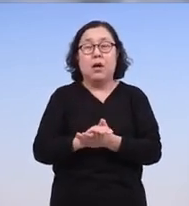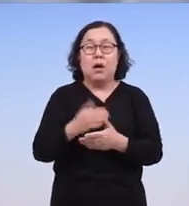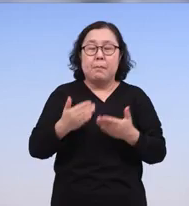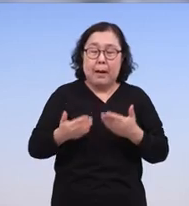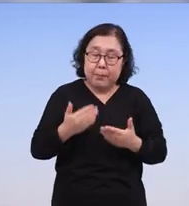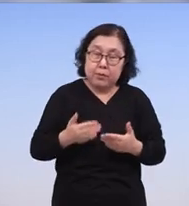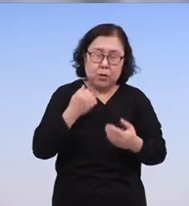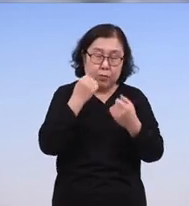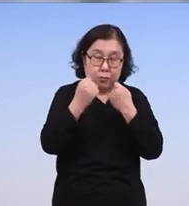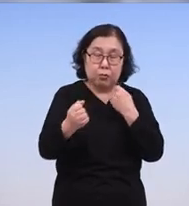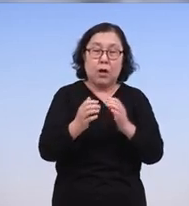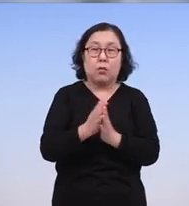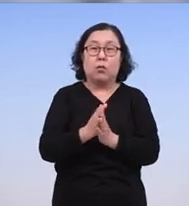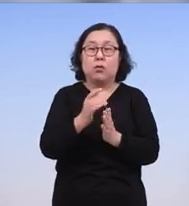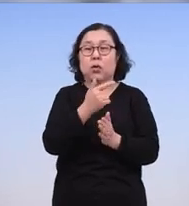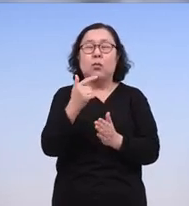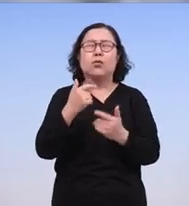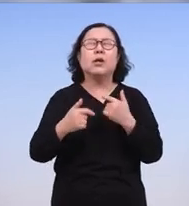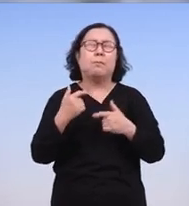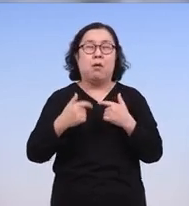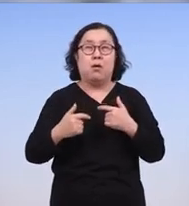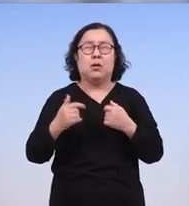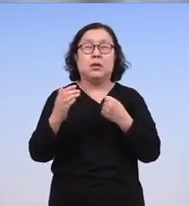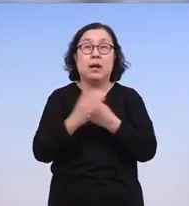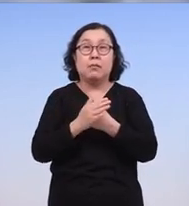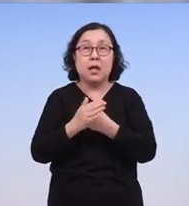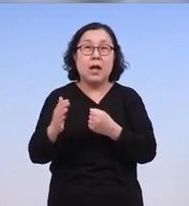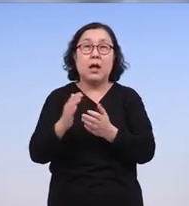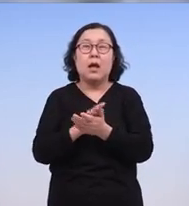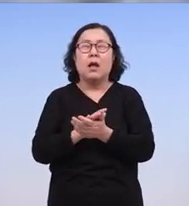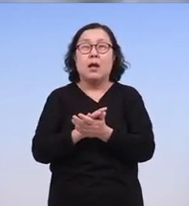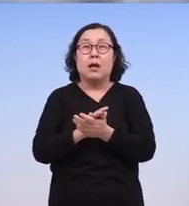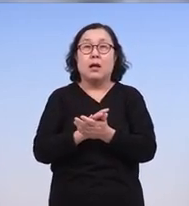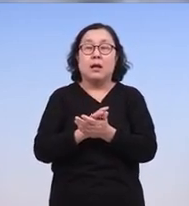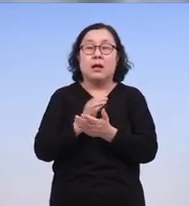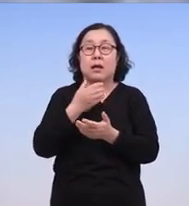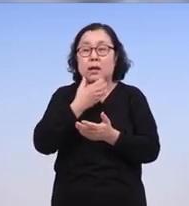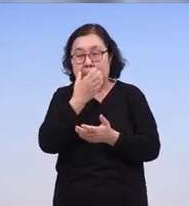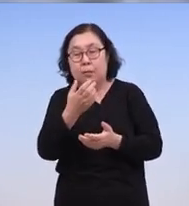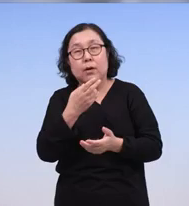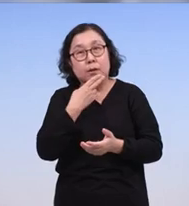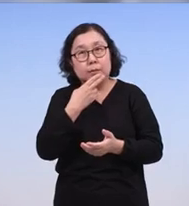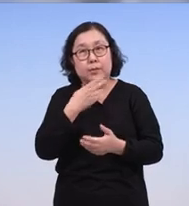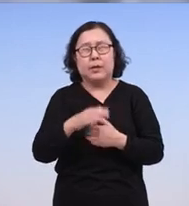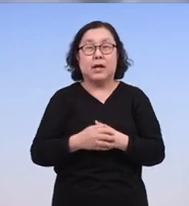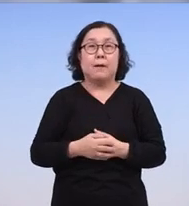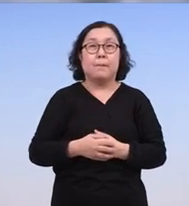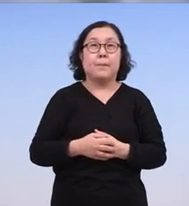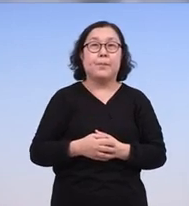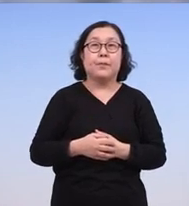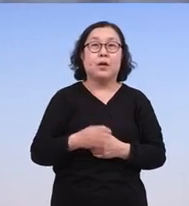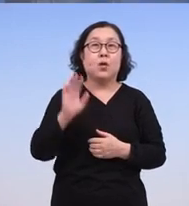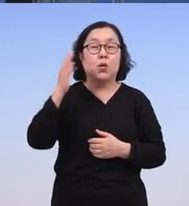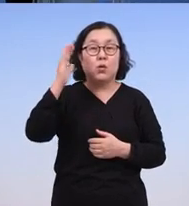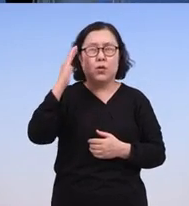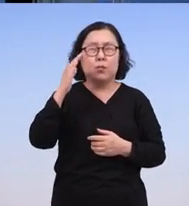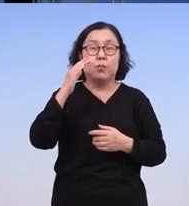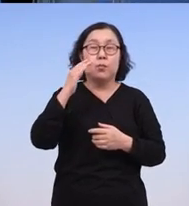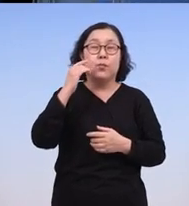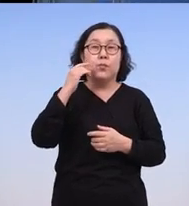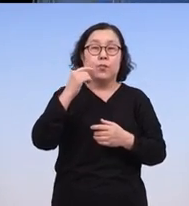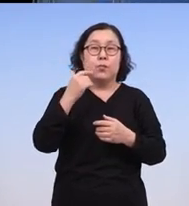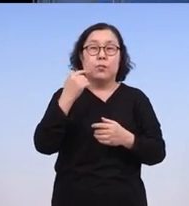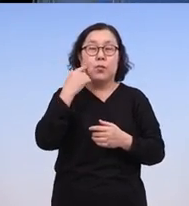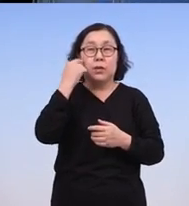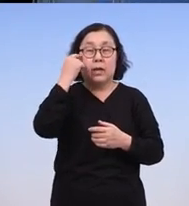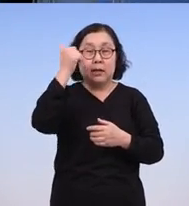10가정씩 가면서도 절대 양보 안 합니다. 왠지 아십니까? 이거 담당하는 목사님한테 저한테 메일이 왔는데요, 이런 내용입니다. 요즘